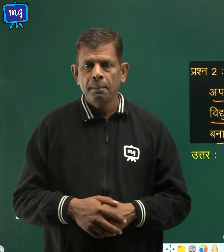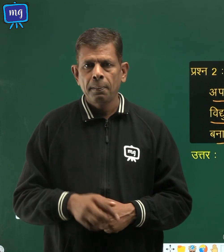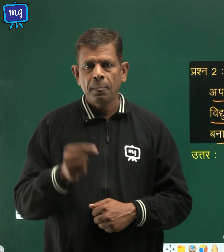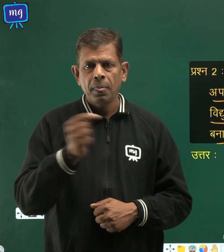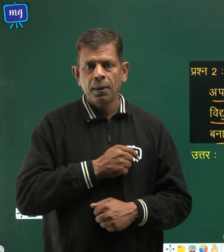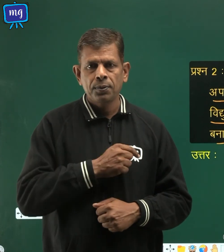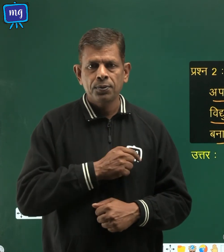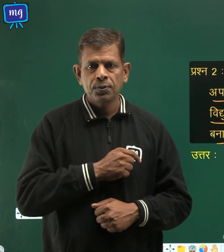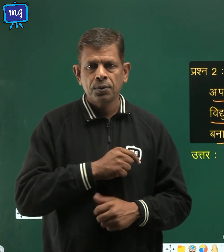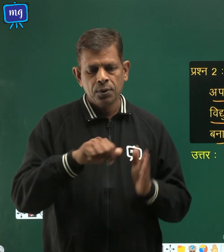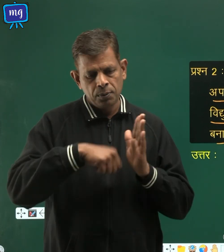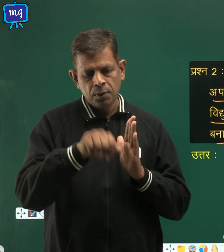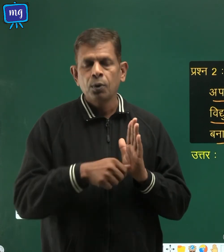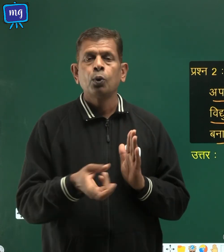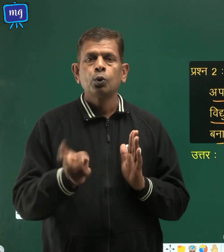इस वीडियो को दोबारा देखना,